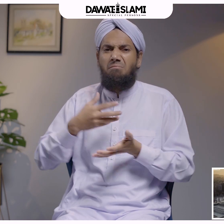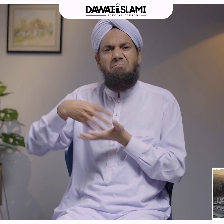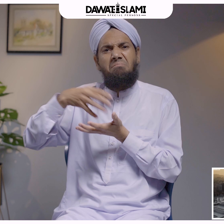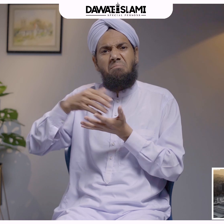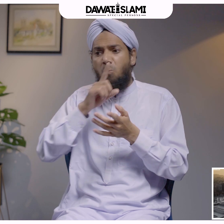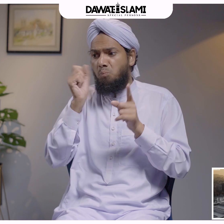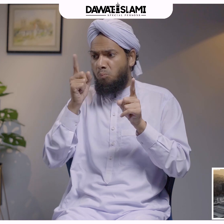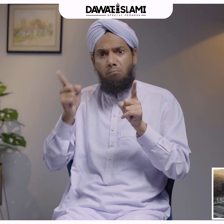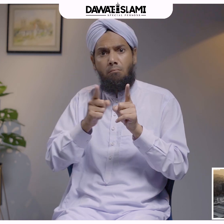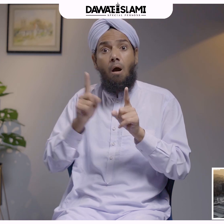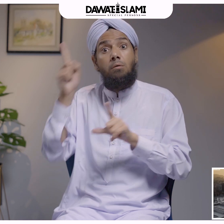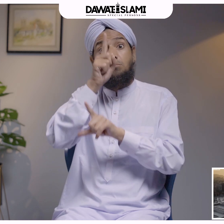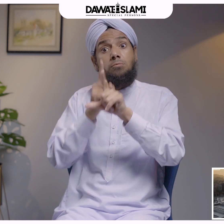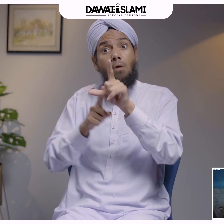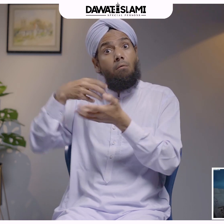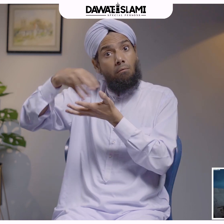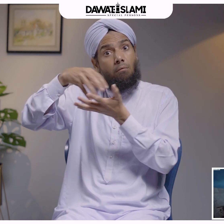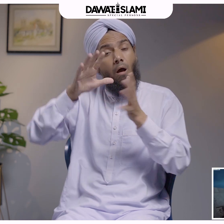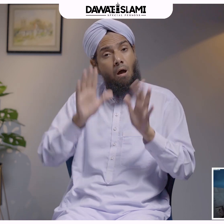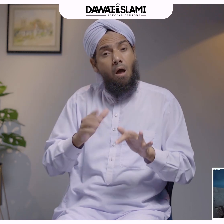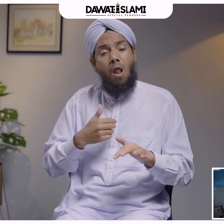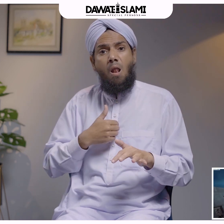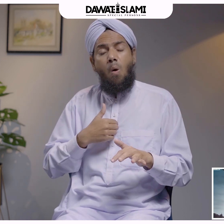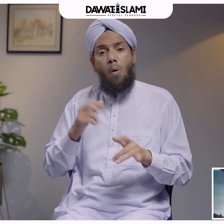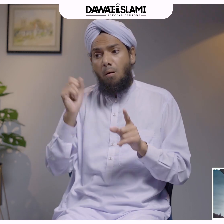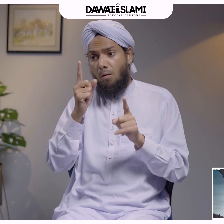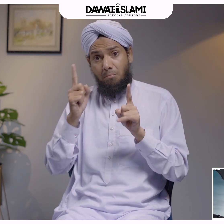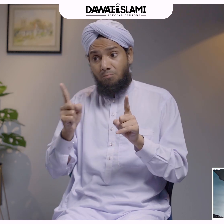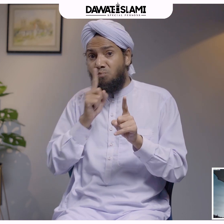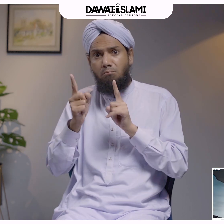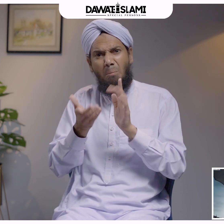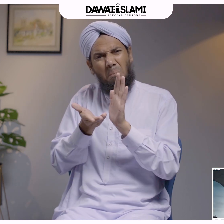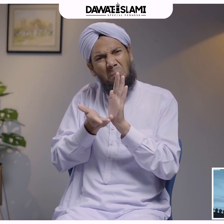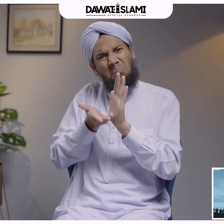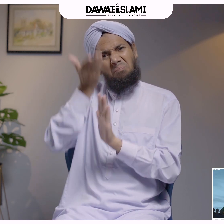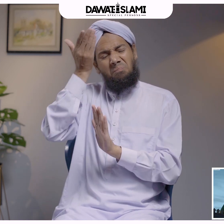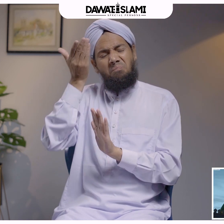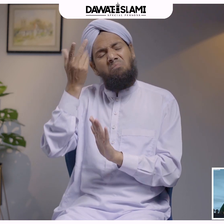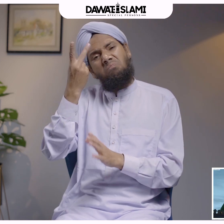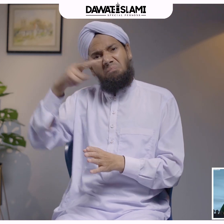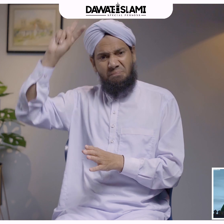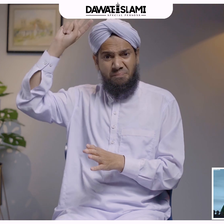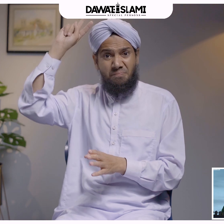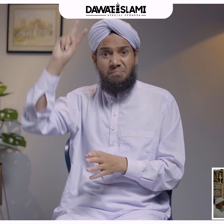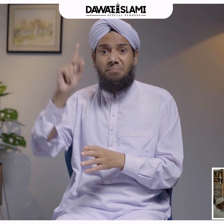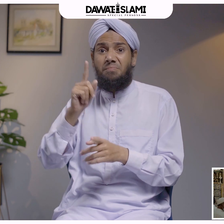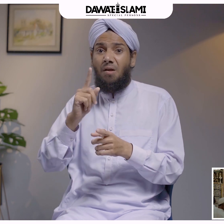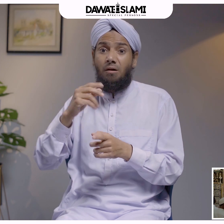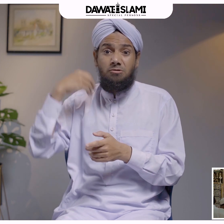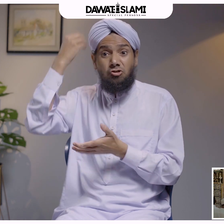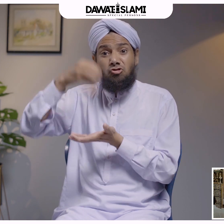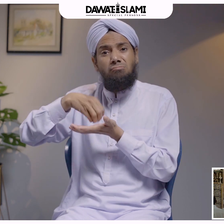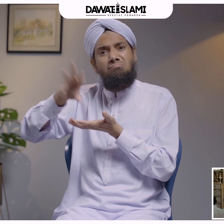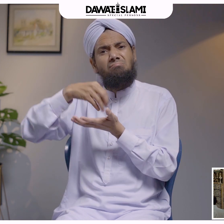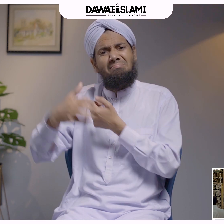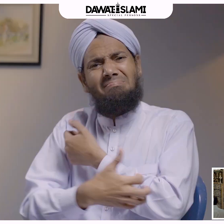اللہ علیہ وآلہ وسلم کی سخاوت کا دریا پورے سال ہی موجزن رہتا، لیکن ماہ رمضان المبارک میں آپ صلی